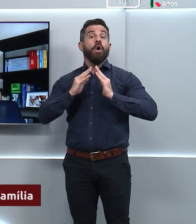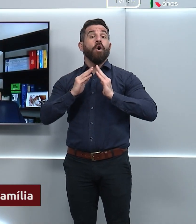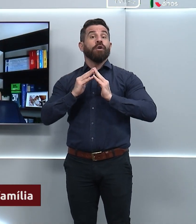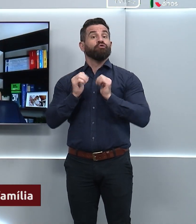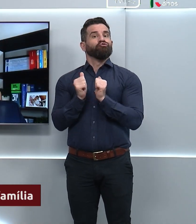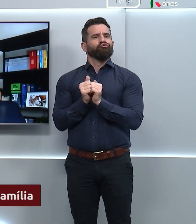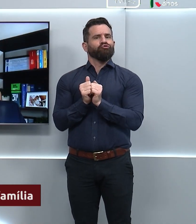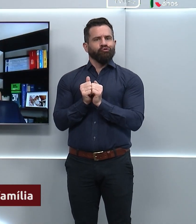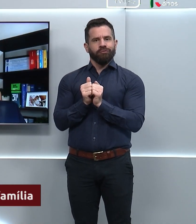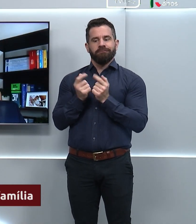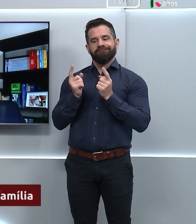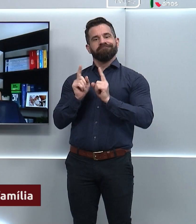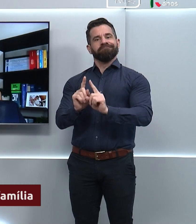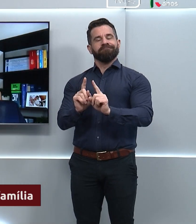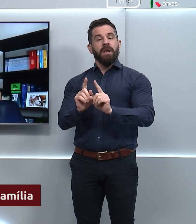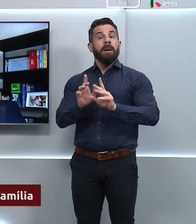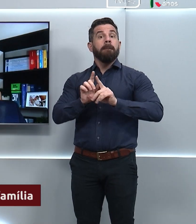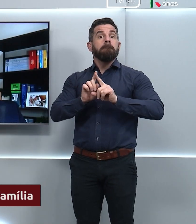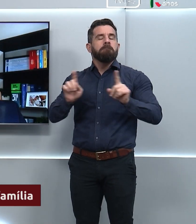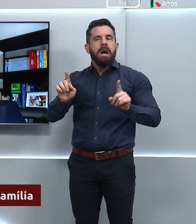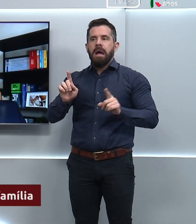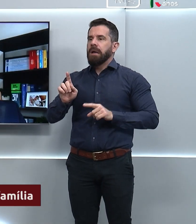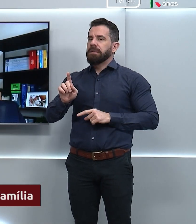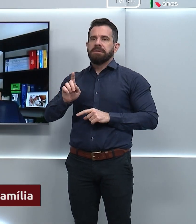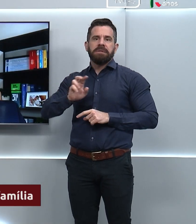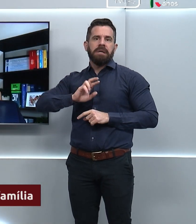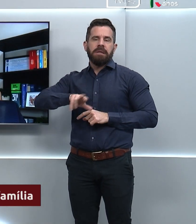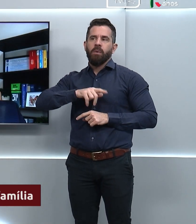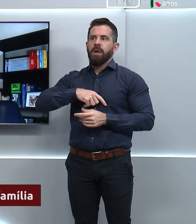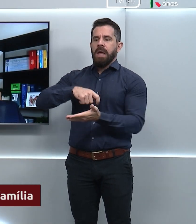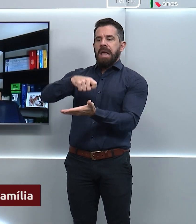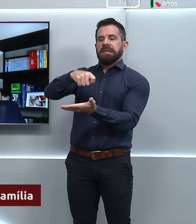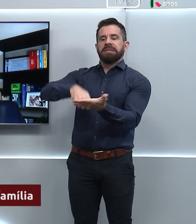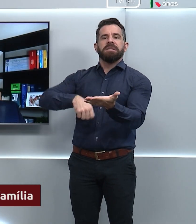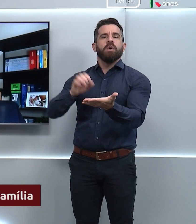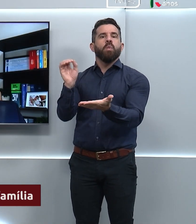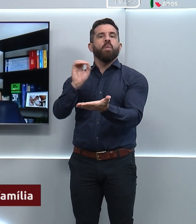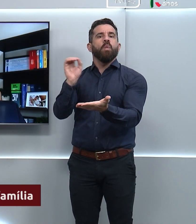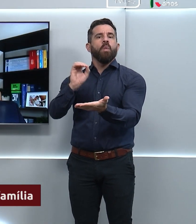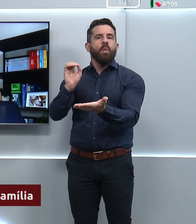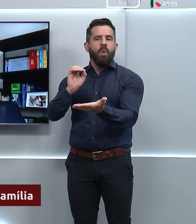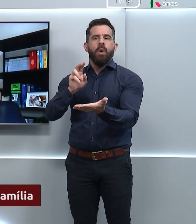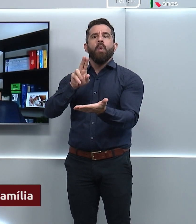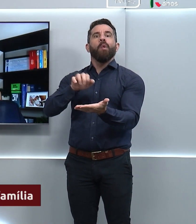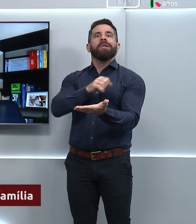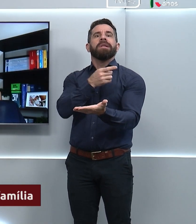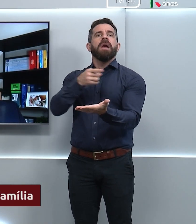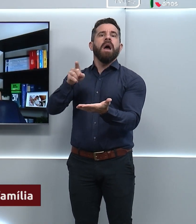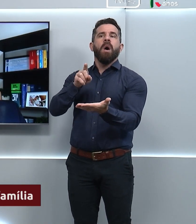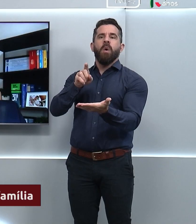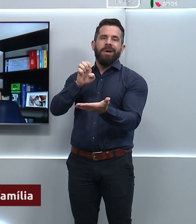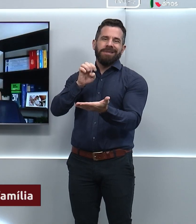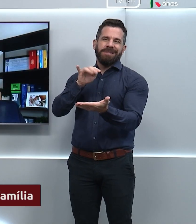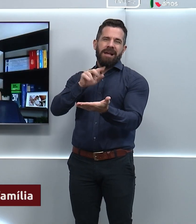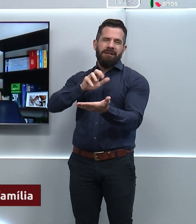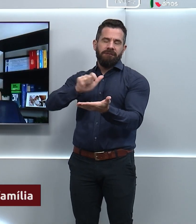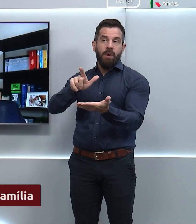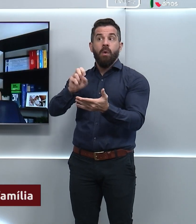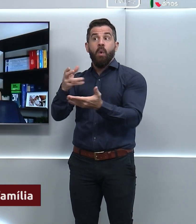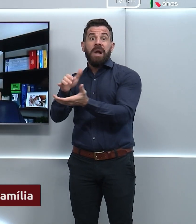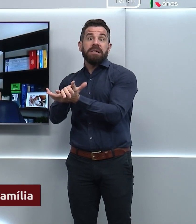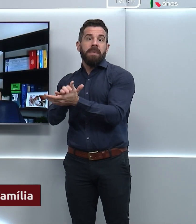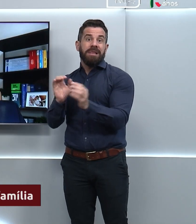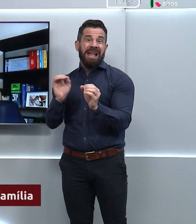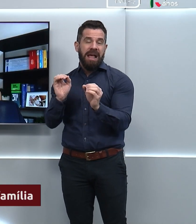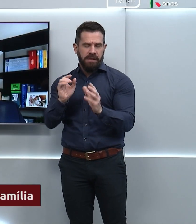casal, mas não assinam um acordo, de união estável ou não se casam legalmente, elas também